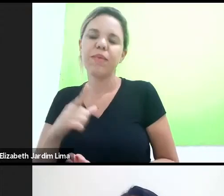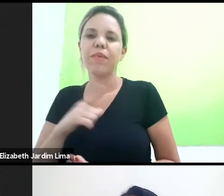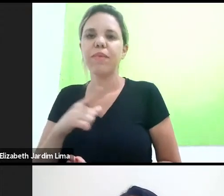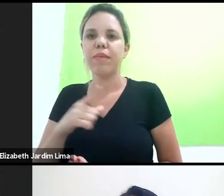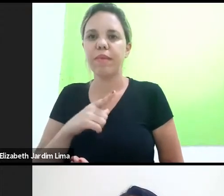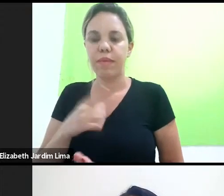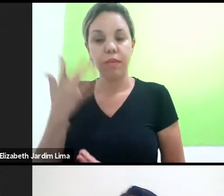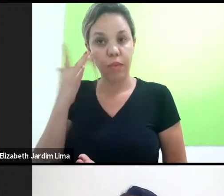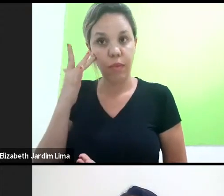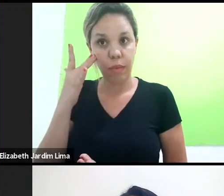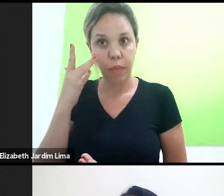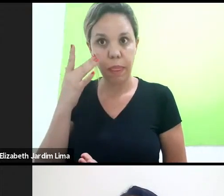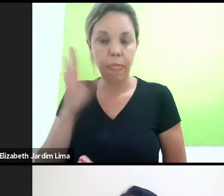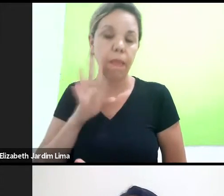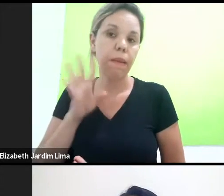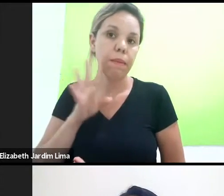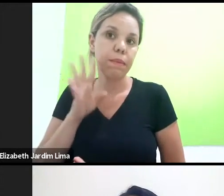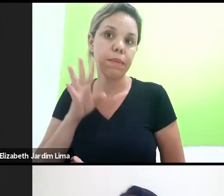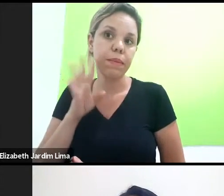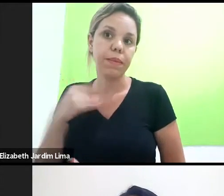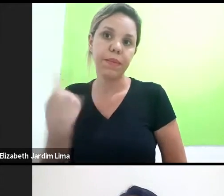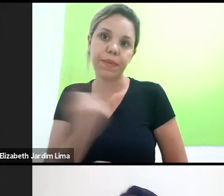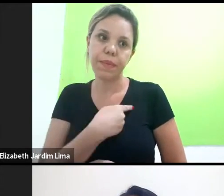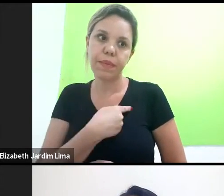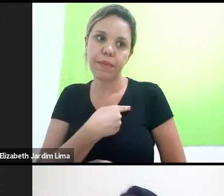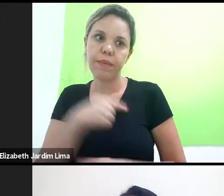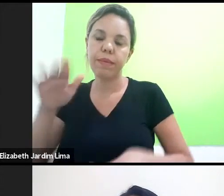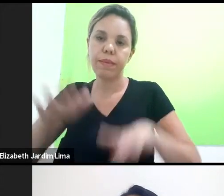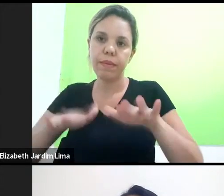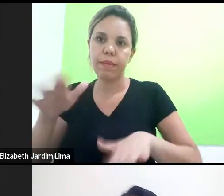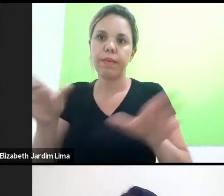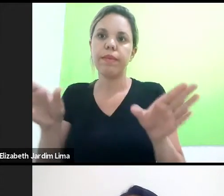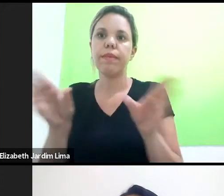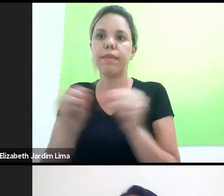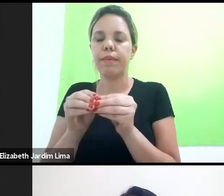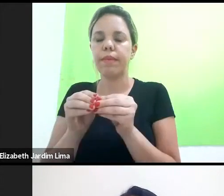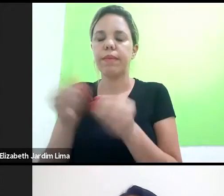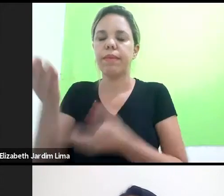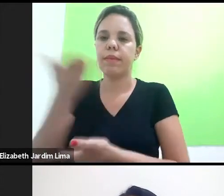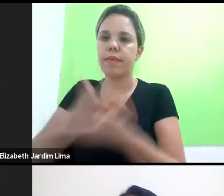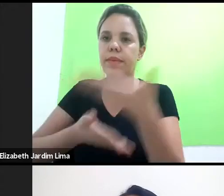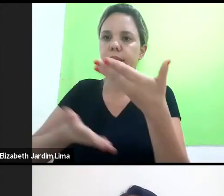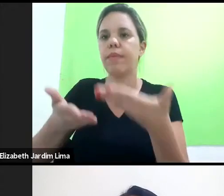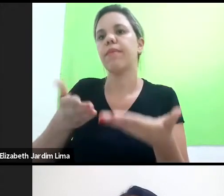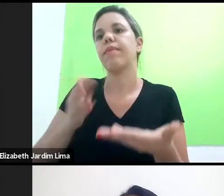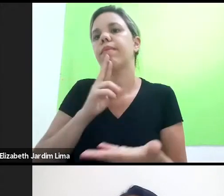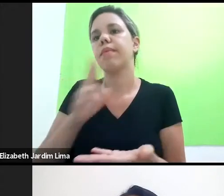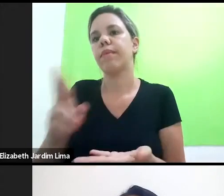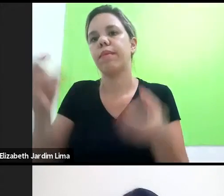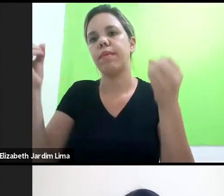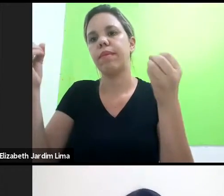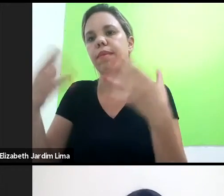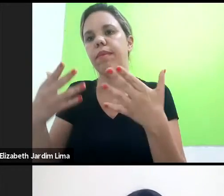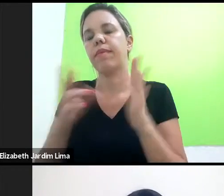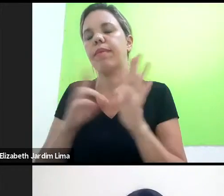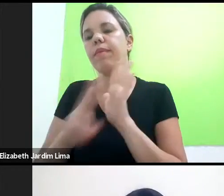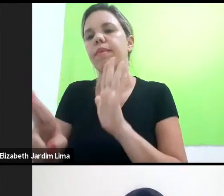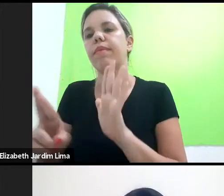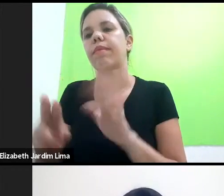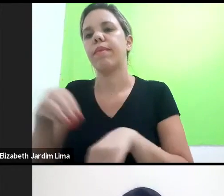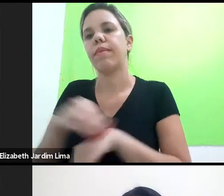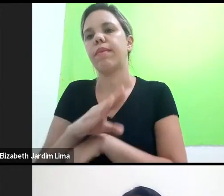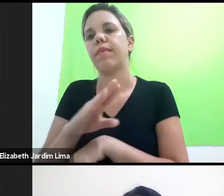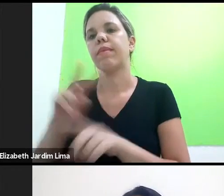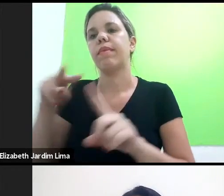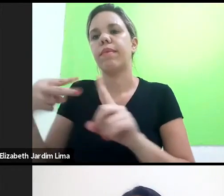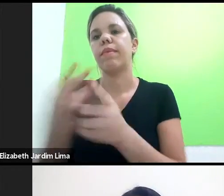Mas eu acho que seria muito legal a gente talvez encerrar essa nossa troca, se vocês pudessem dar uma luz para a gente, né? Trazendo as perspectivas